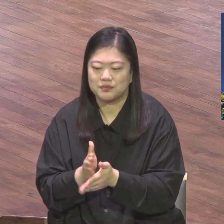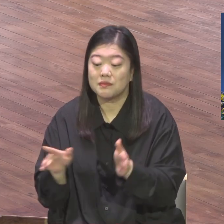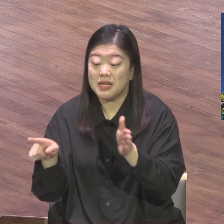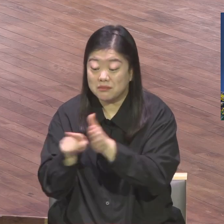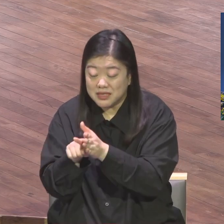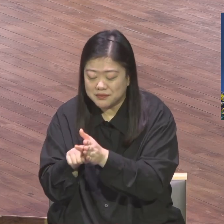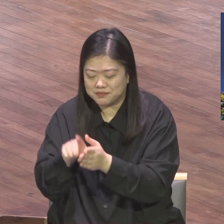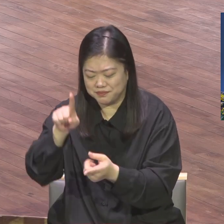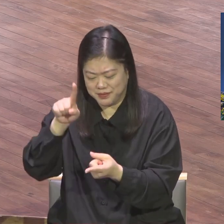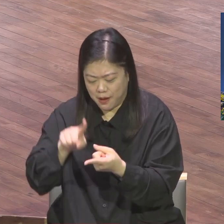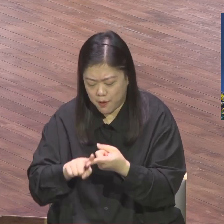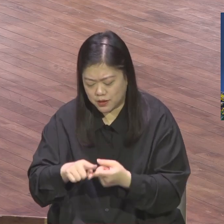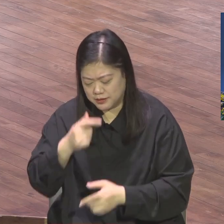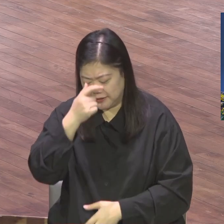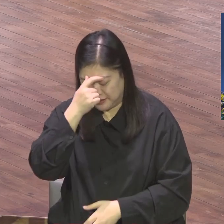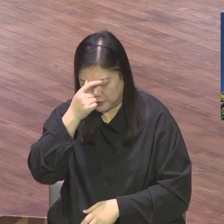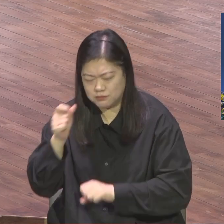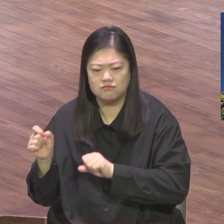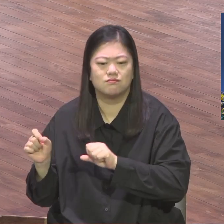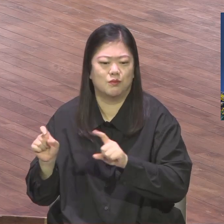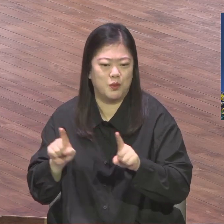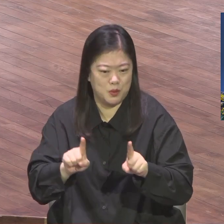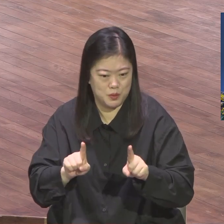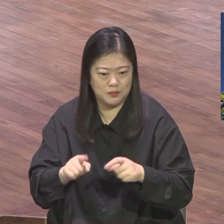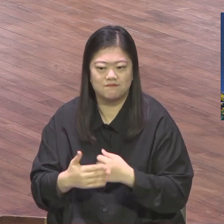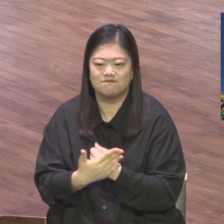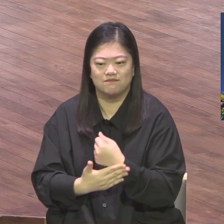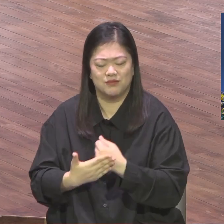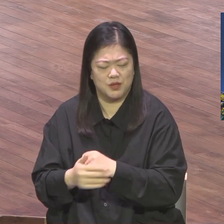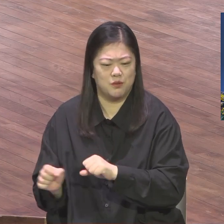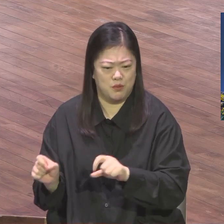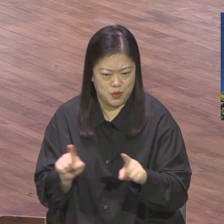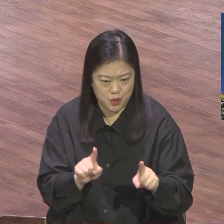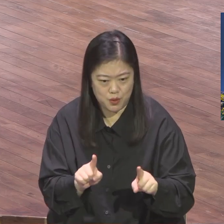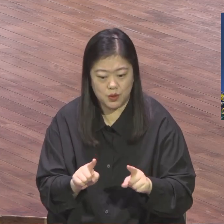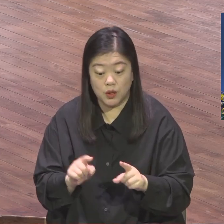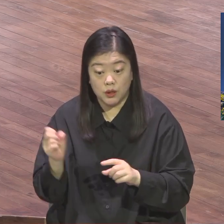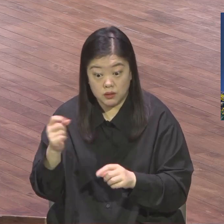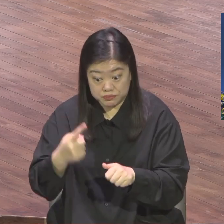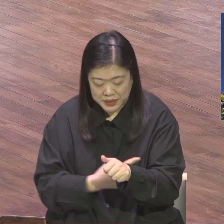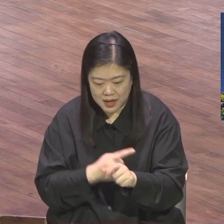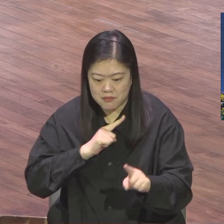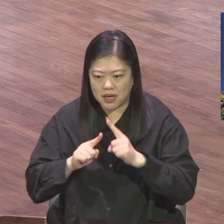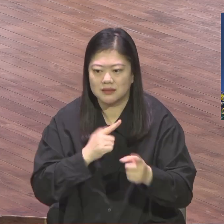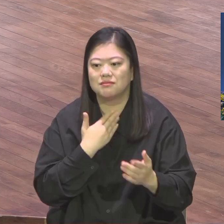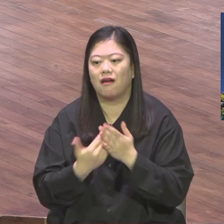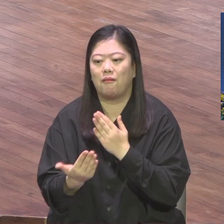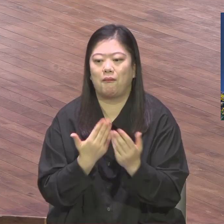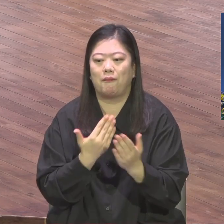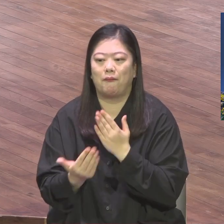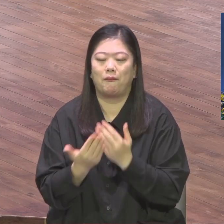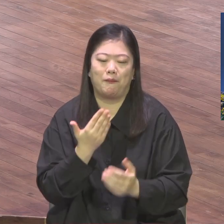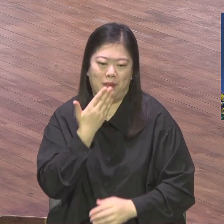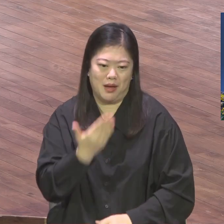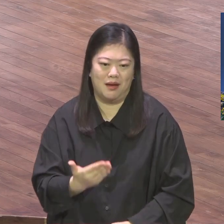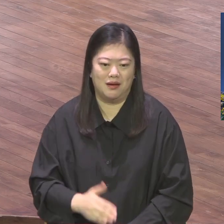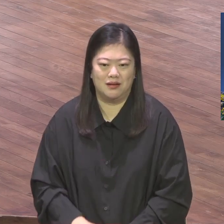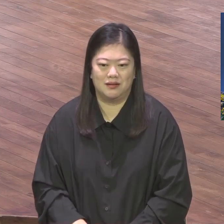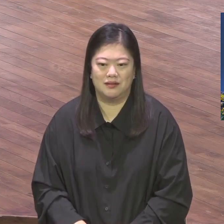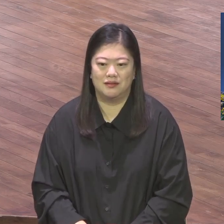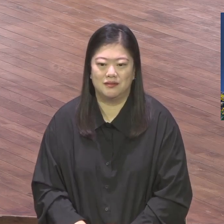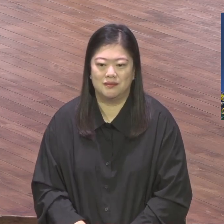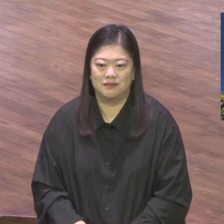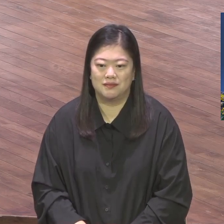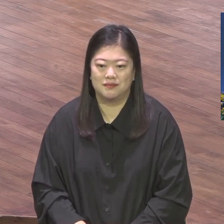분들, 특히 은혜 받은 분들, 말씀을 체험한 분들, 기도한 분들, 훈련 받는